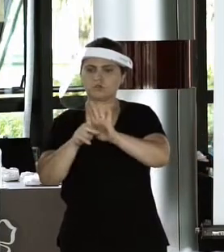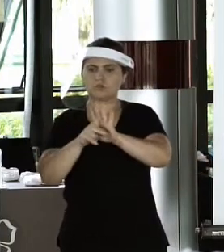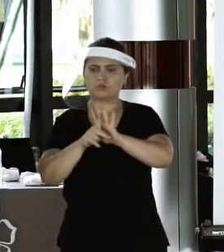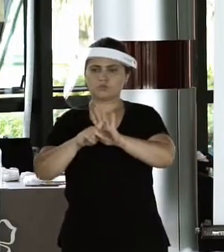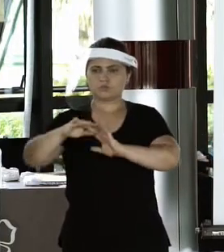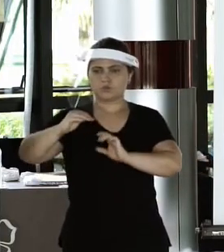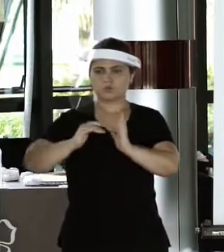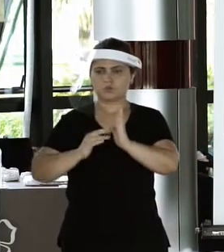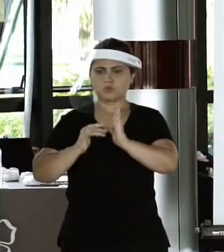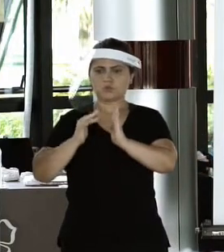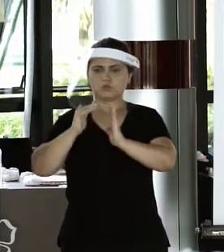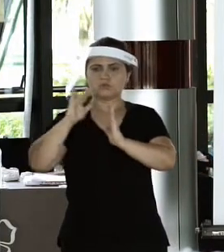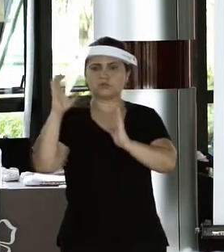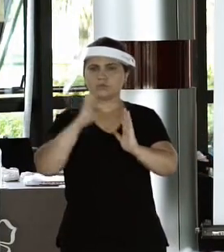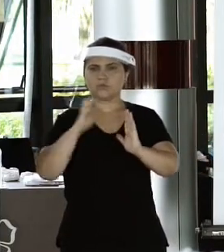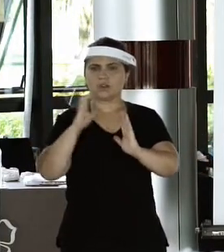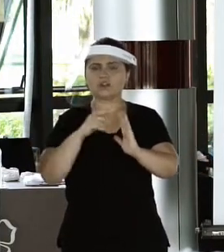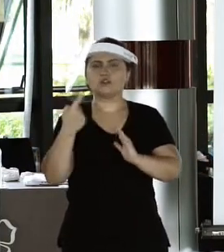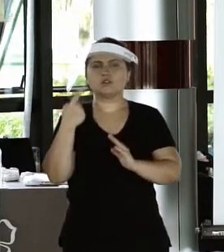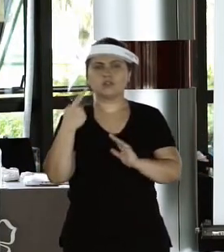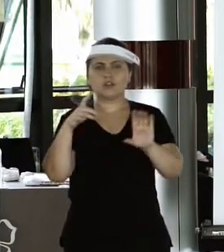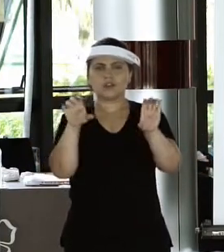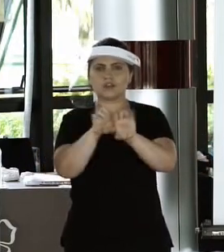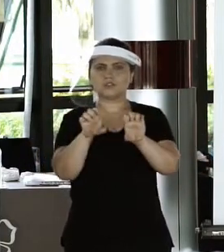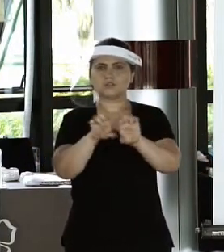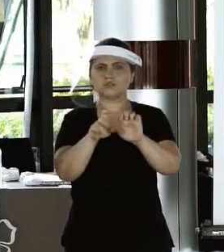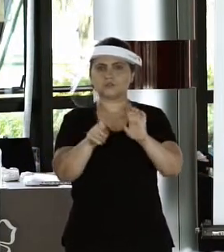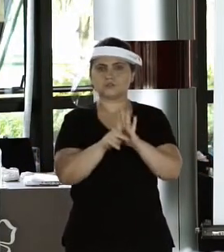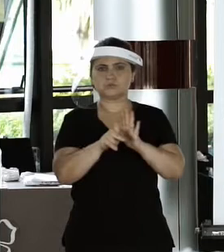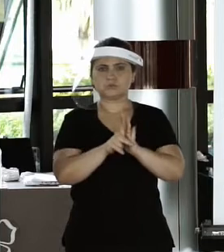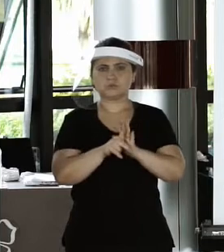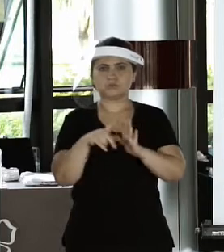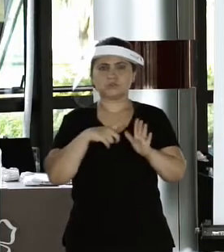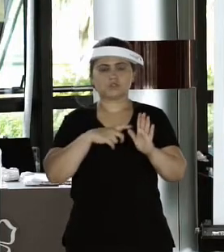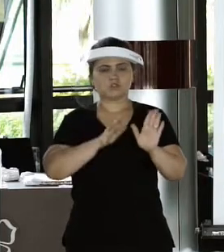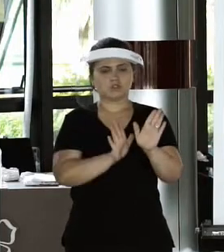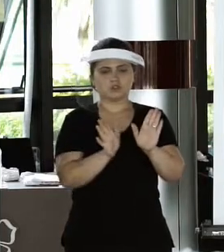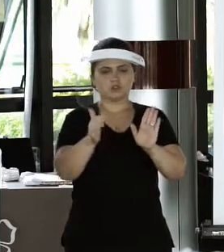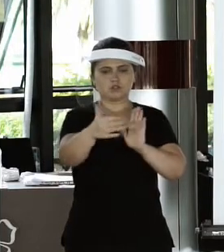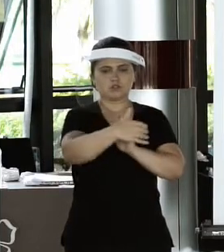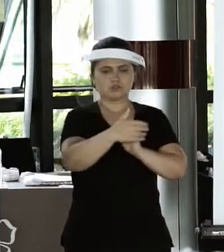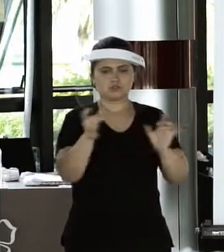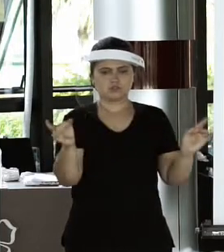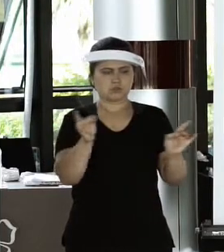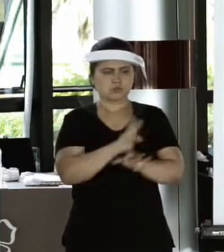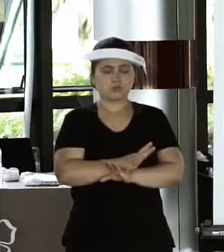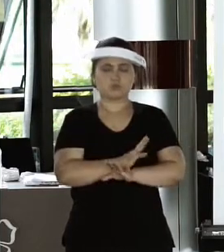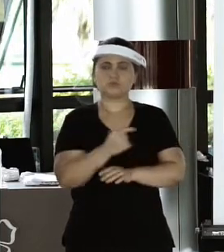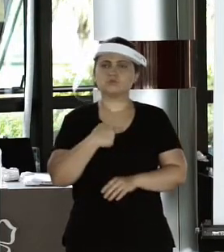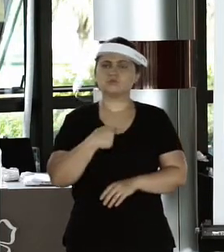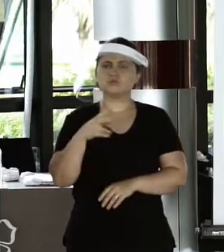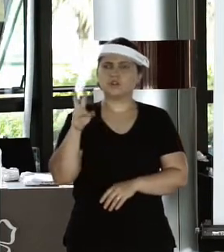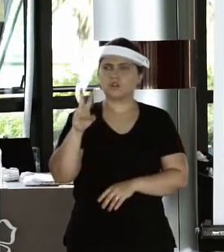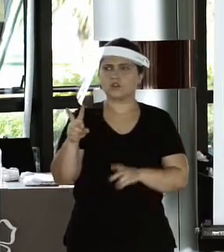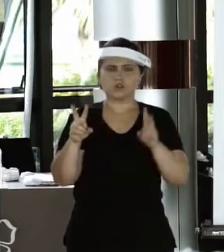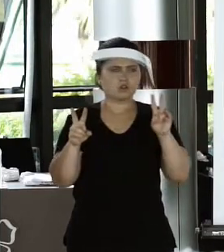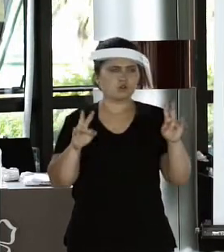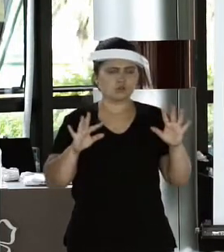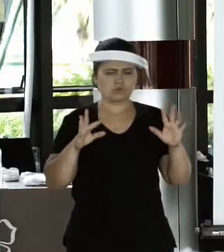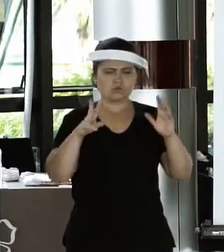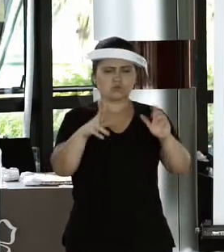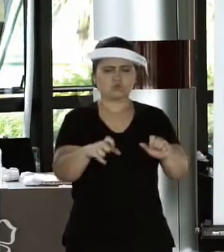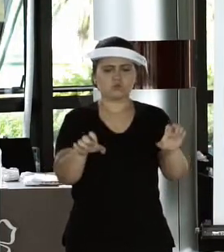Sabe o que é isso aqui? Ó? É a estrutura do edifício. O edifício está revestido, ele está pronto. E eu estou vendo todos os